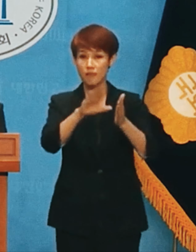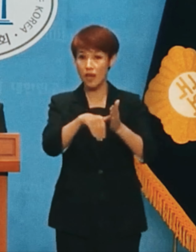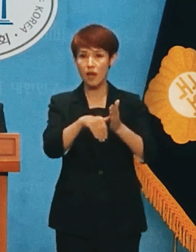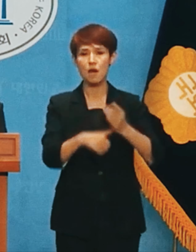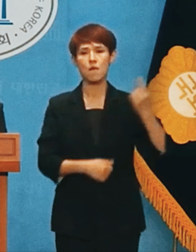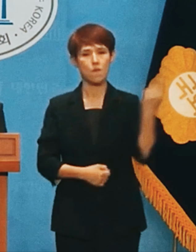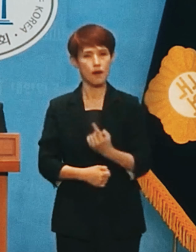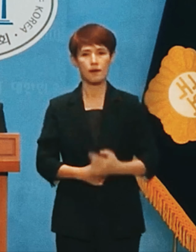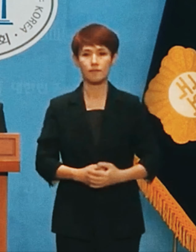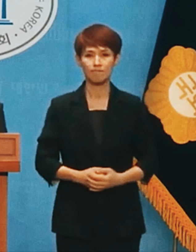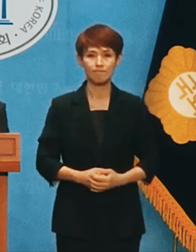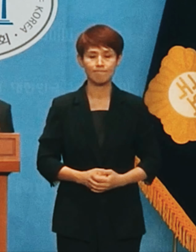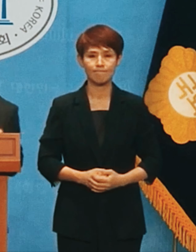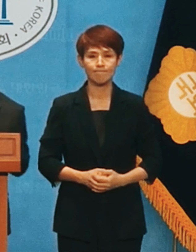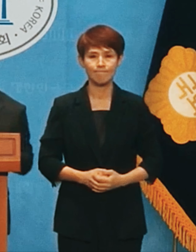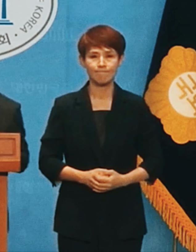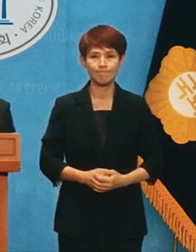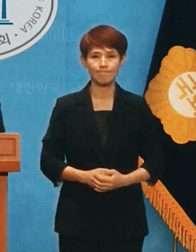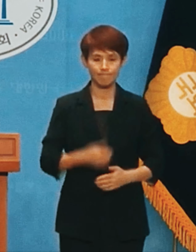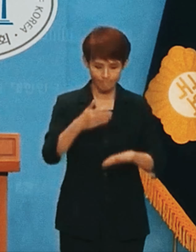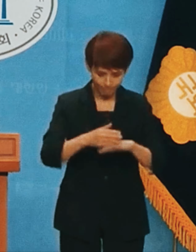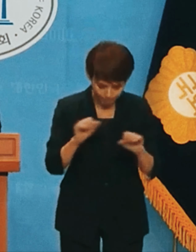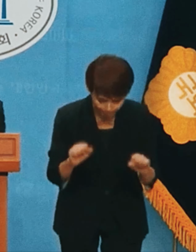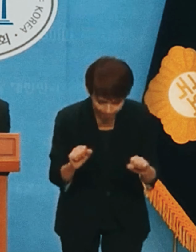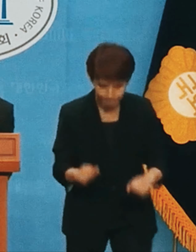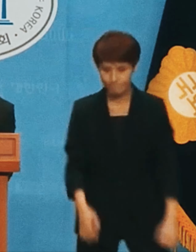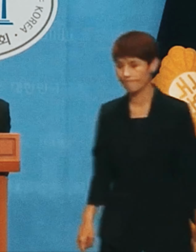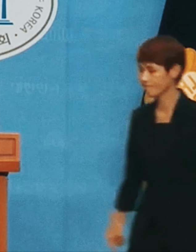얼마 남지 않았습니다 고맙습니다